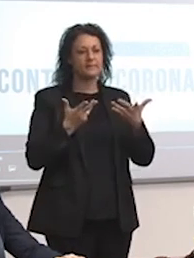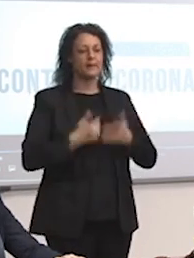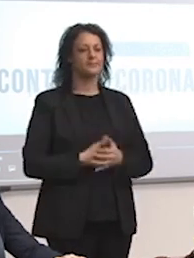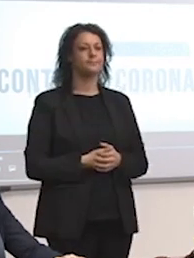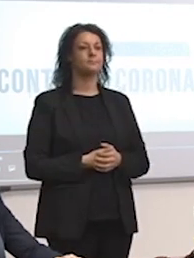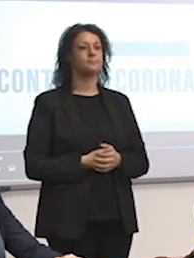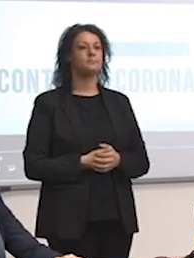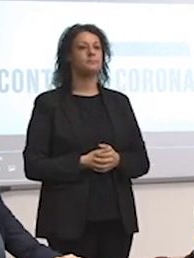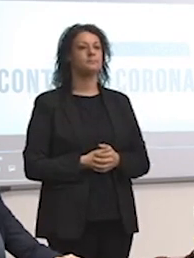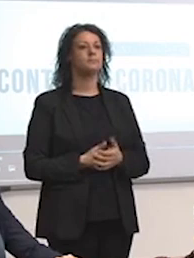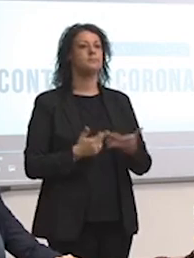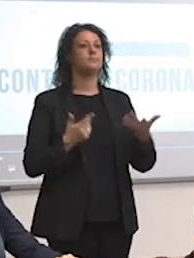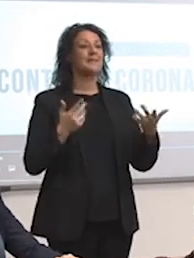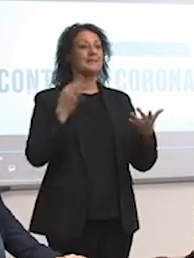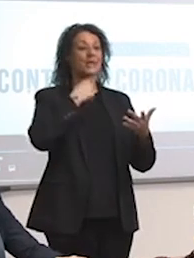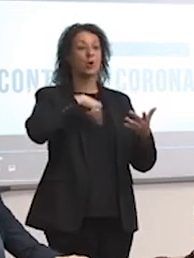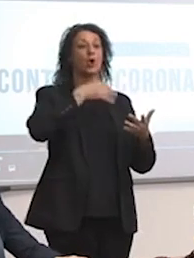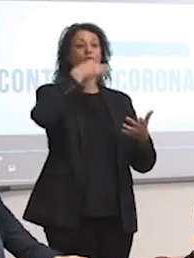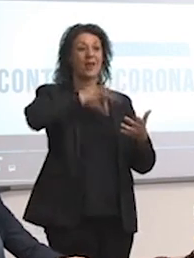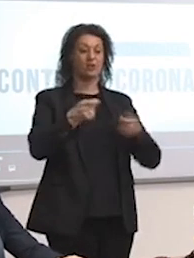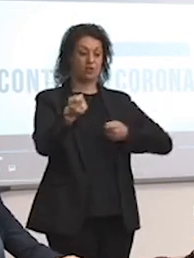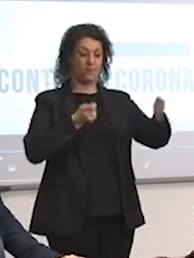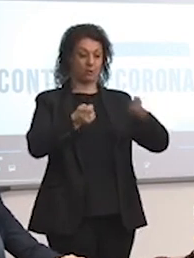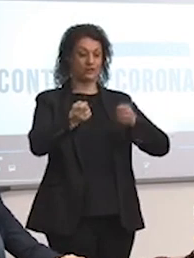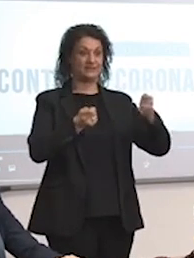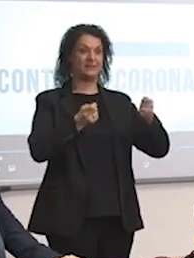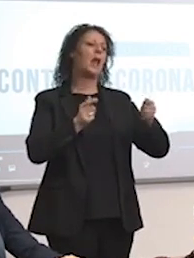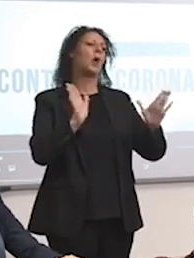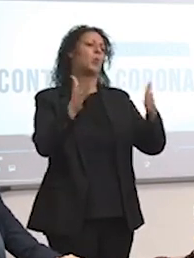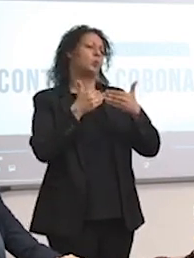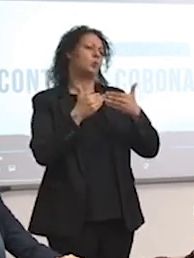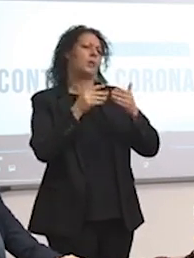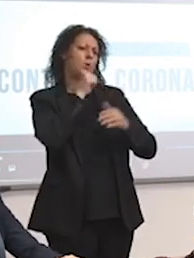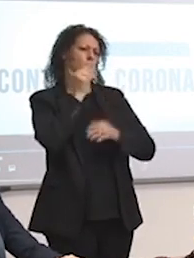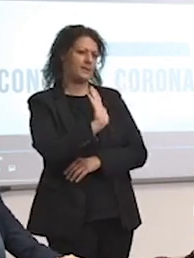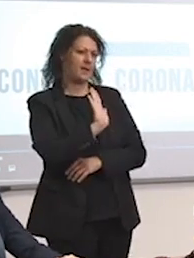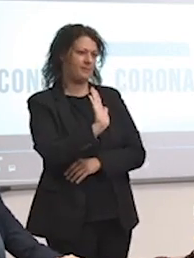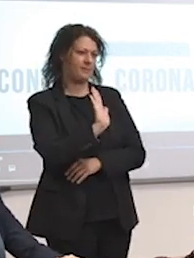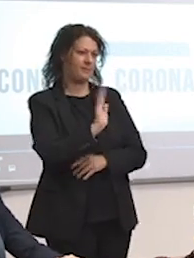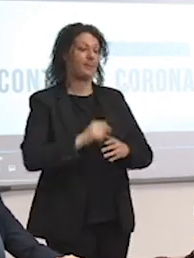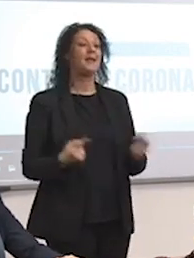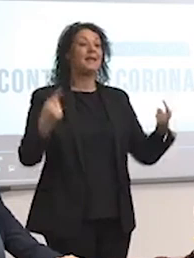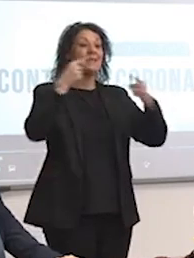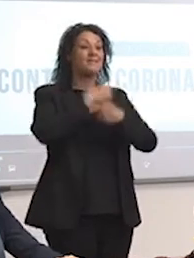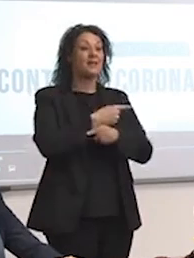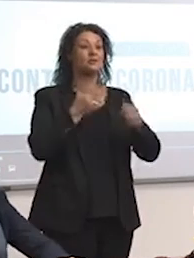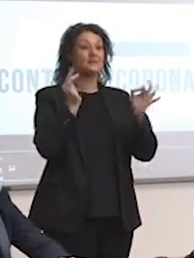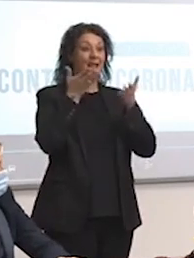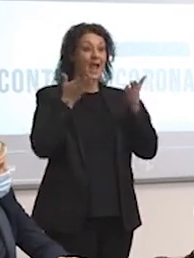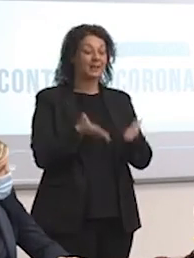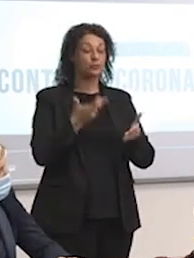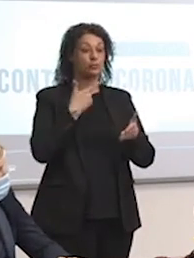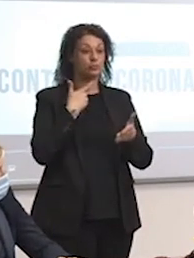finché sarà gestibile il lockdown non avrà più senso. Invece rispetto a qua, cioè, se ci fosse una reinfezione con una fiammata di